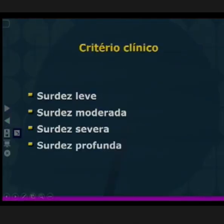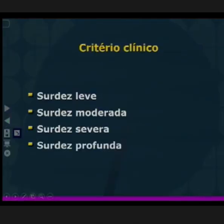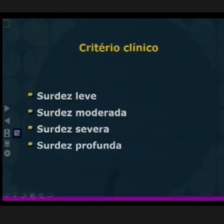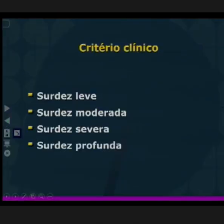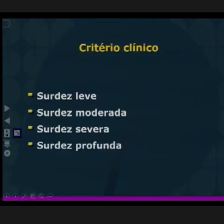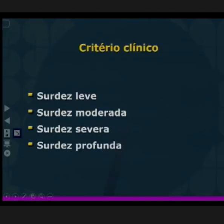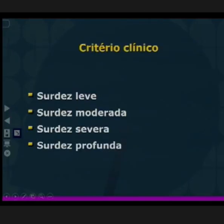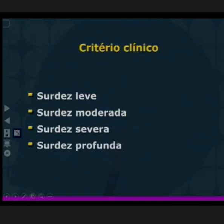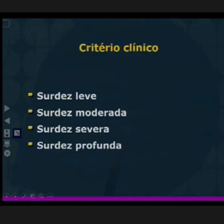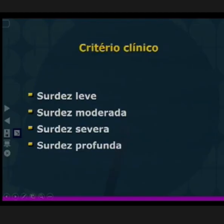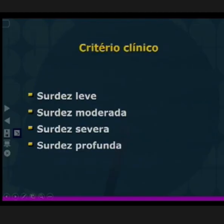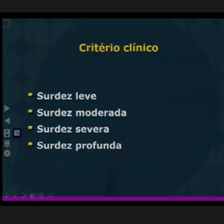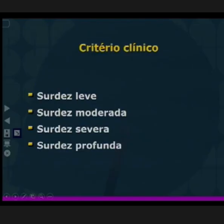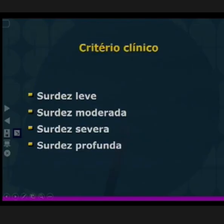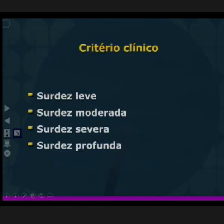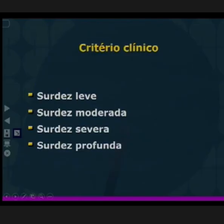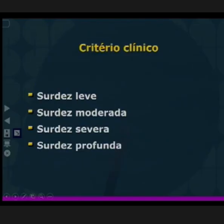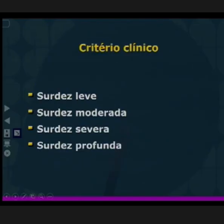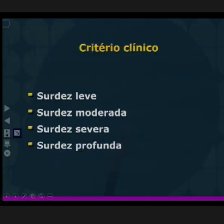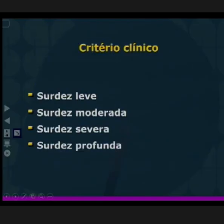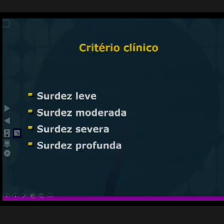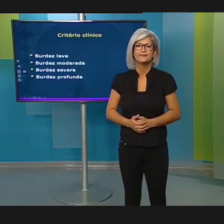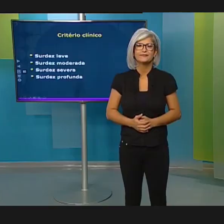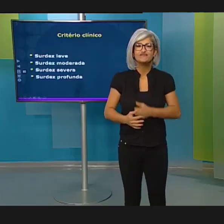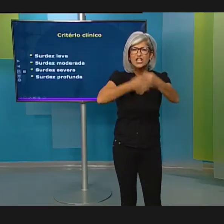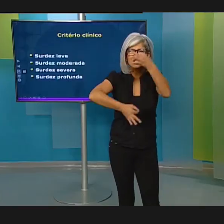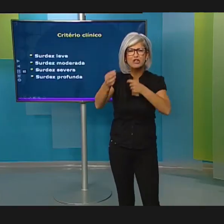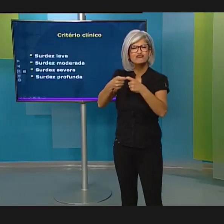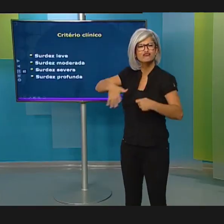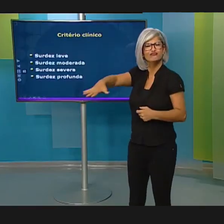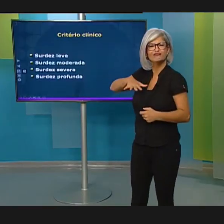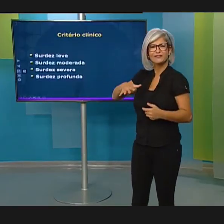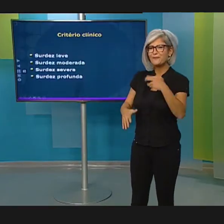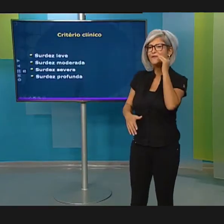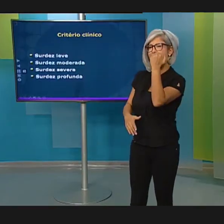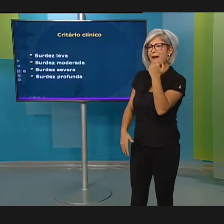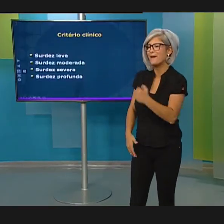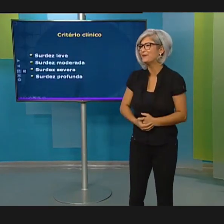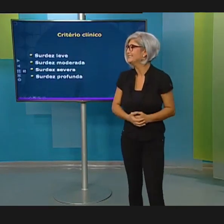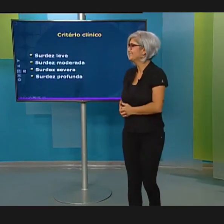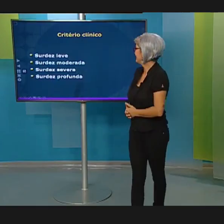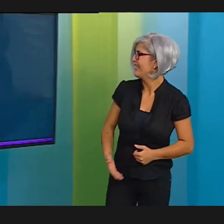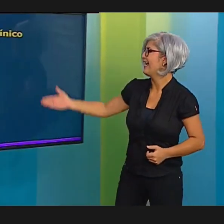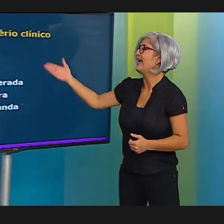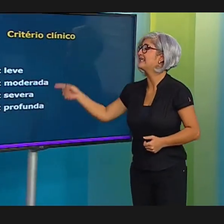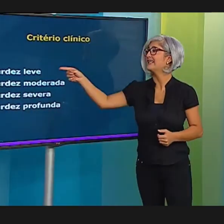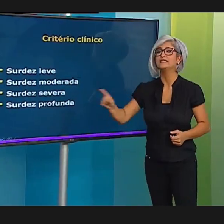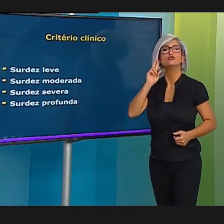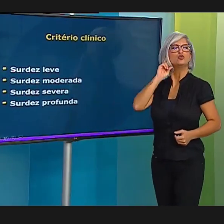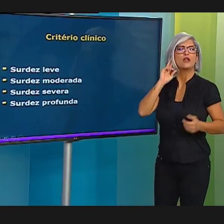surdez leve, surdez moderada, surdez severa e surdez profunda. Vocês observaram? Venham comigo até os slides que eu vou conversar sobre